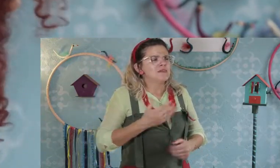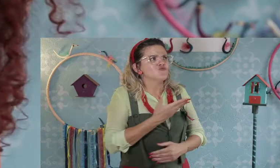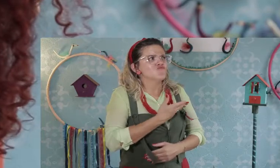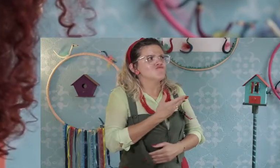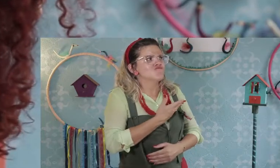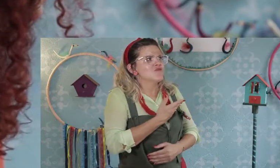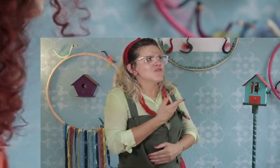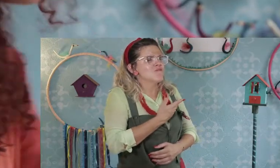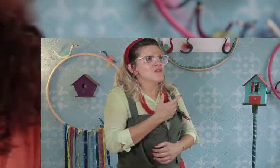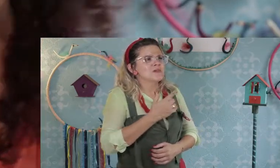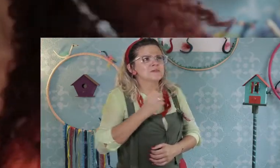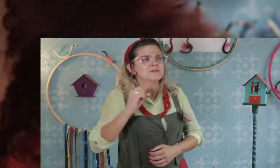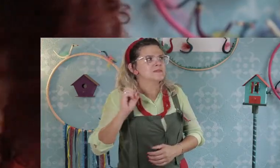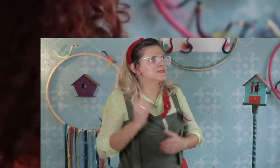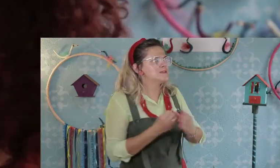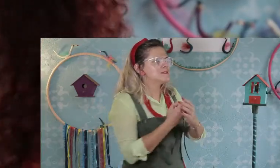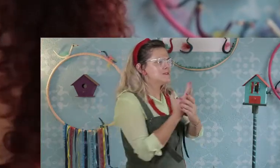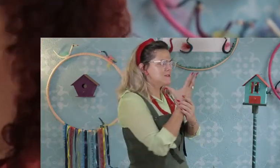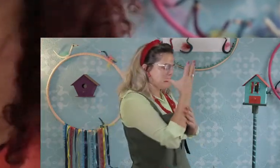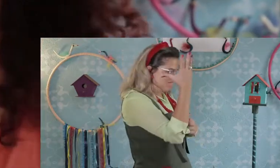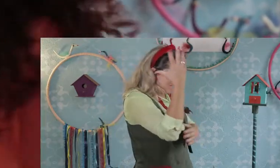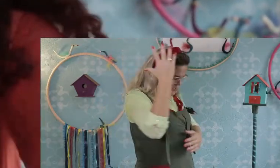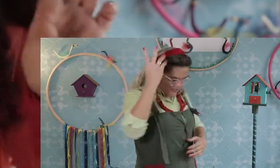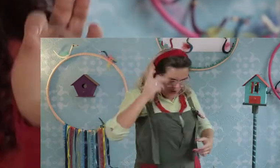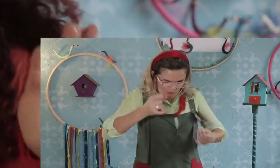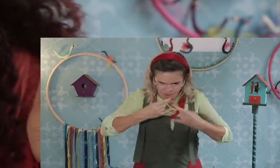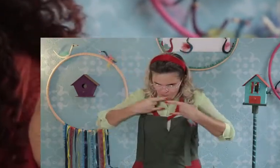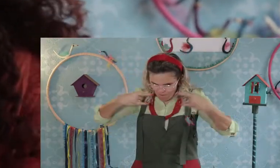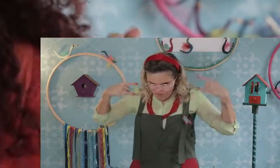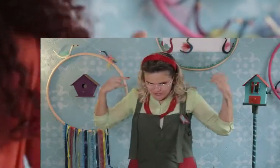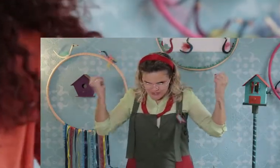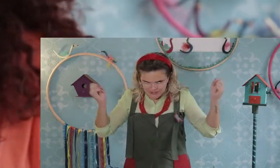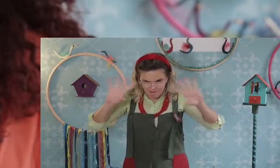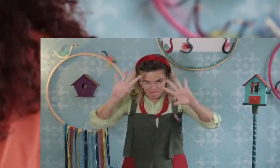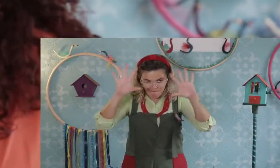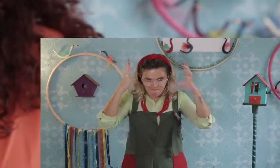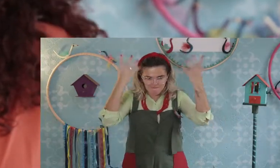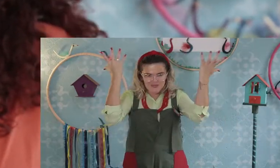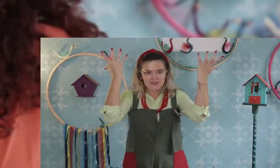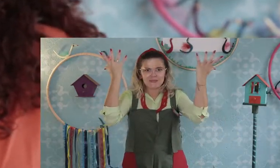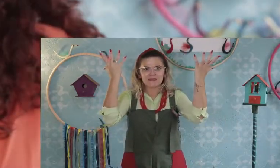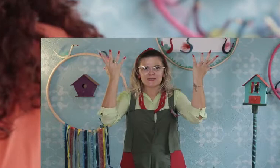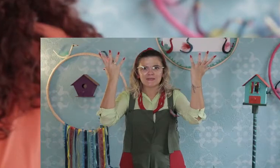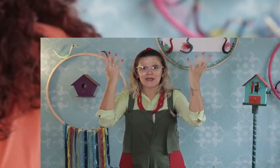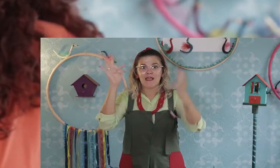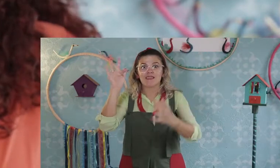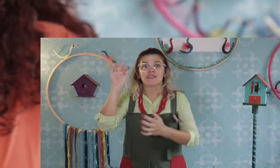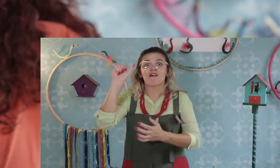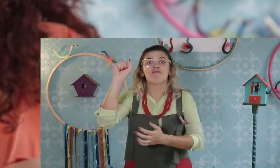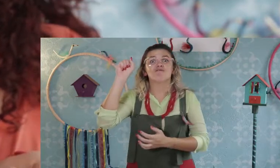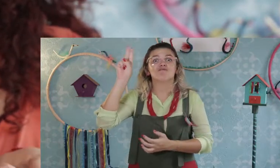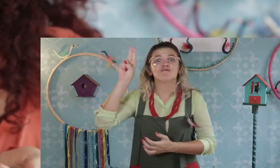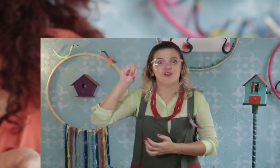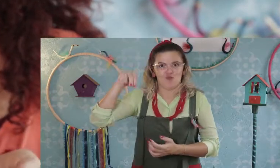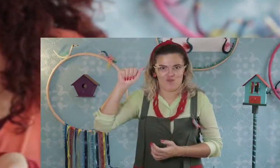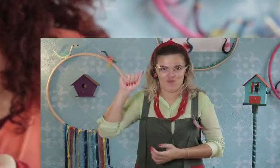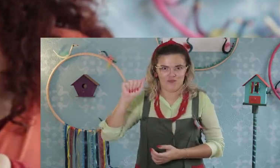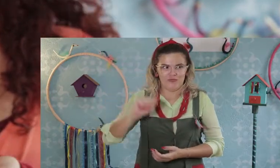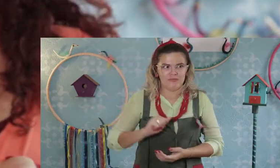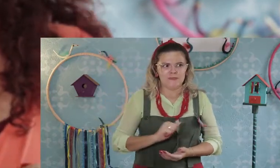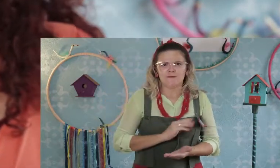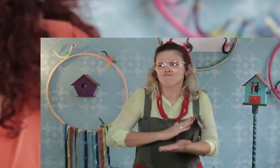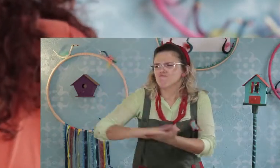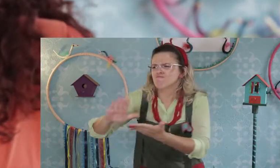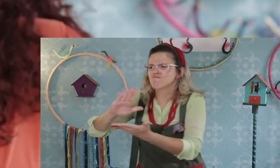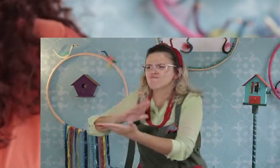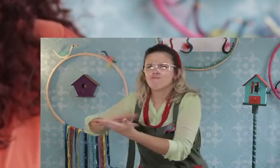em fantasias e brincadeiras pro dia da festa da fauna. E os